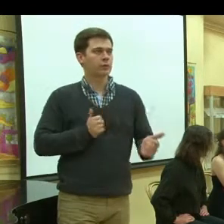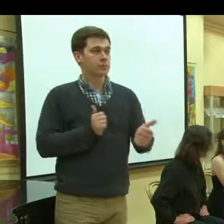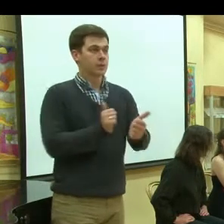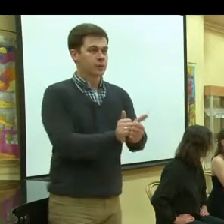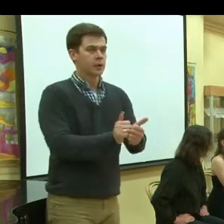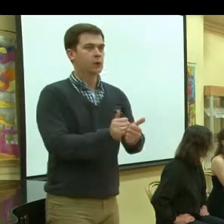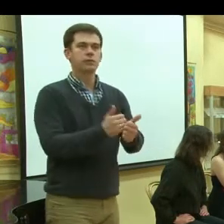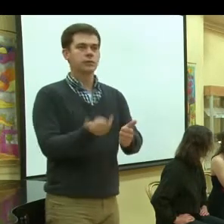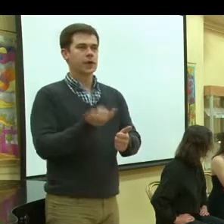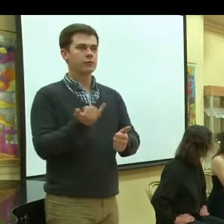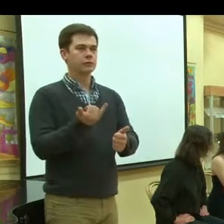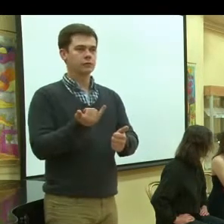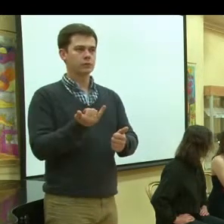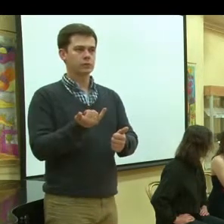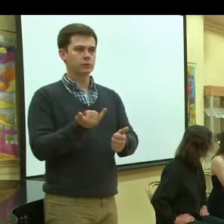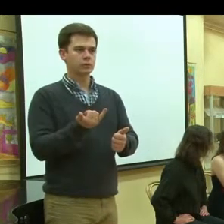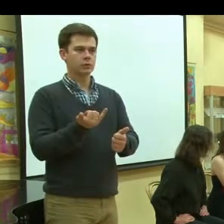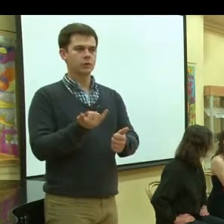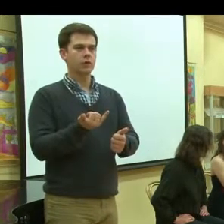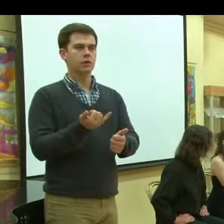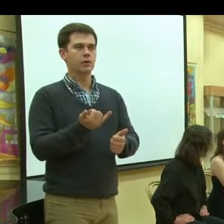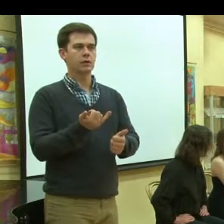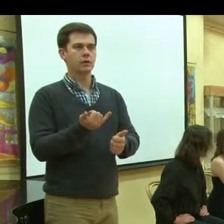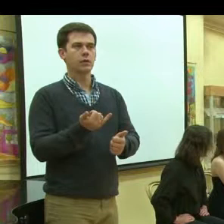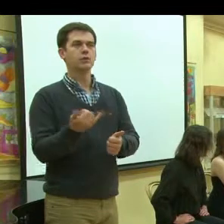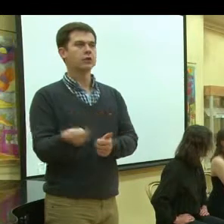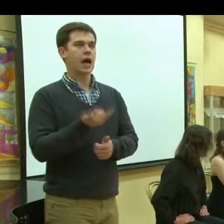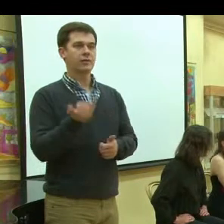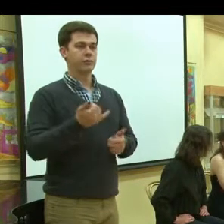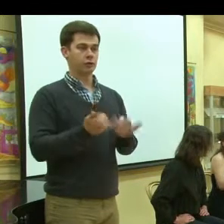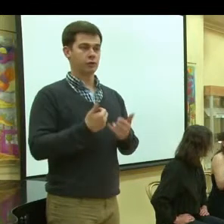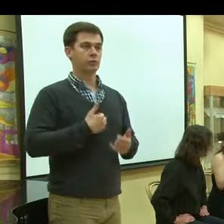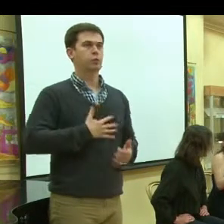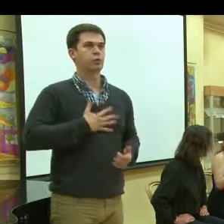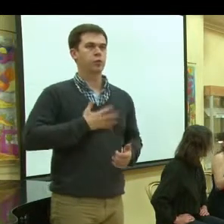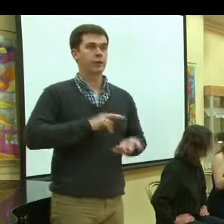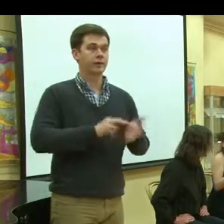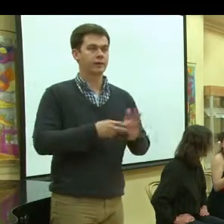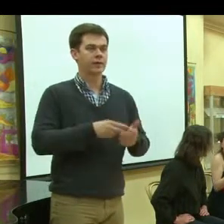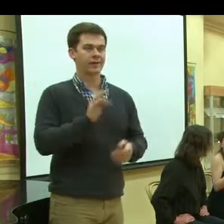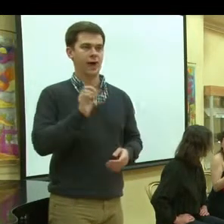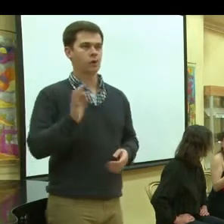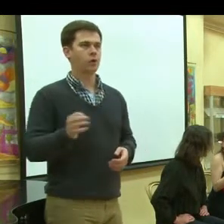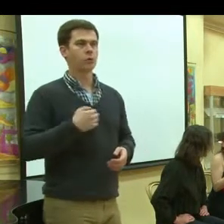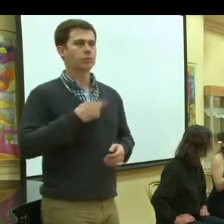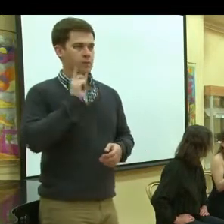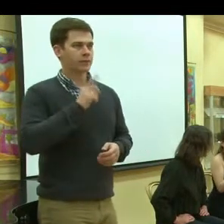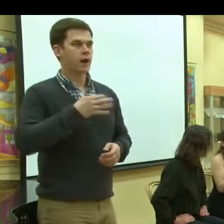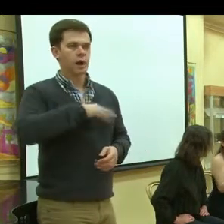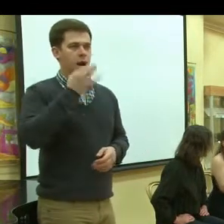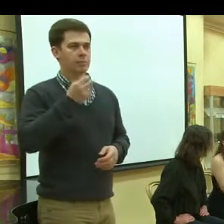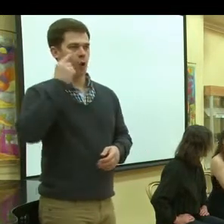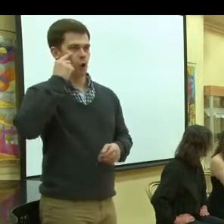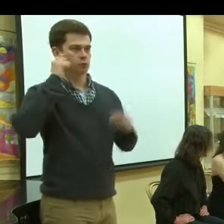zamykamy do niego oczy. I dwójka jakby partnerów tańczy z oczami zamkniętymi. Czy jakby oddajemy się tutaj naprawdę jakiejś takiej wewnętrznej